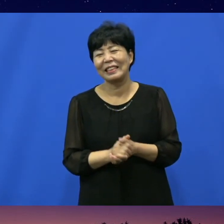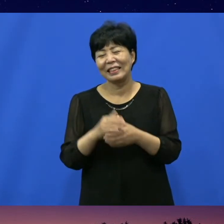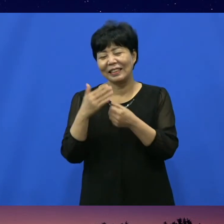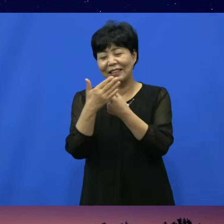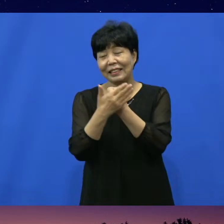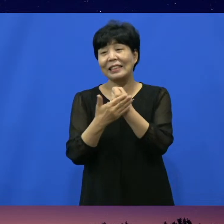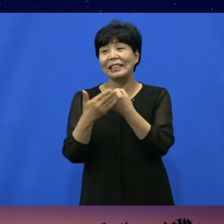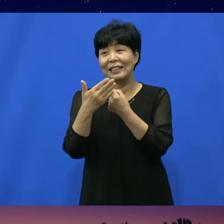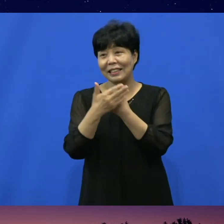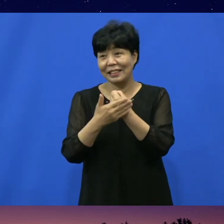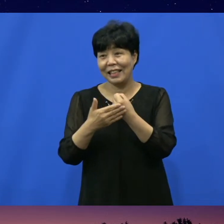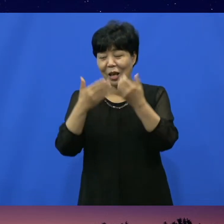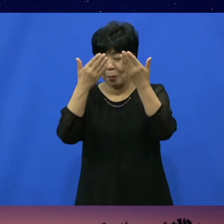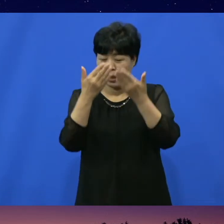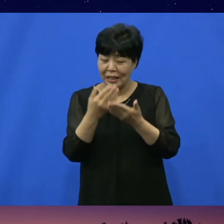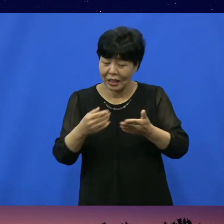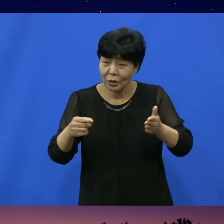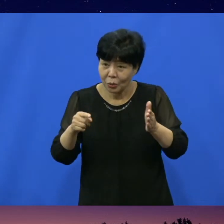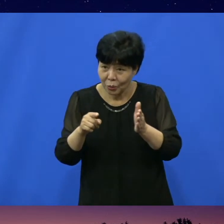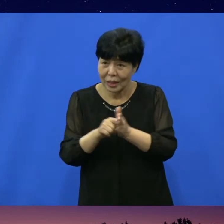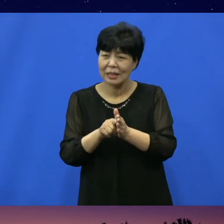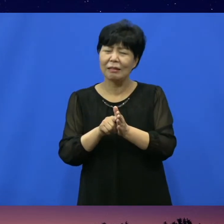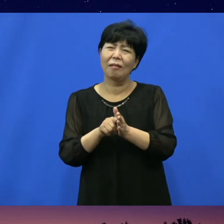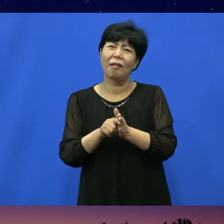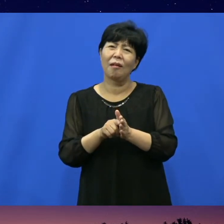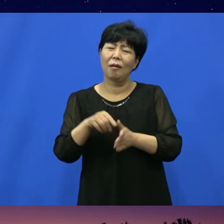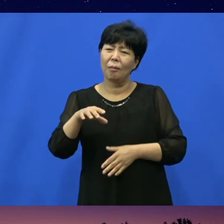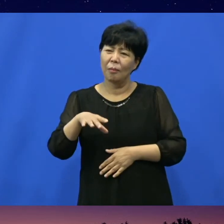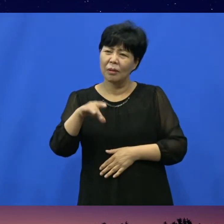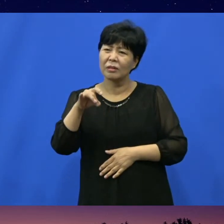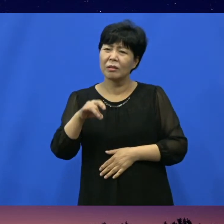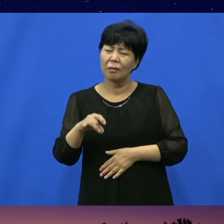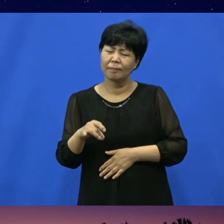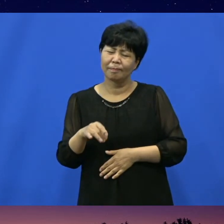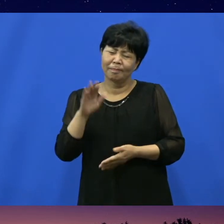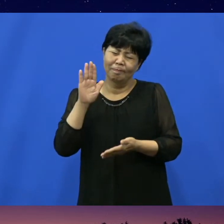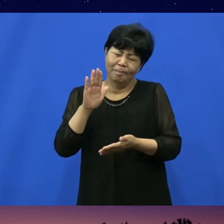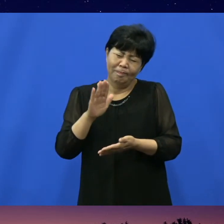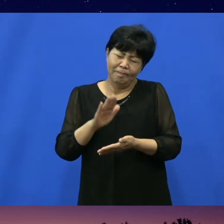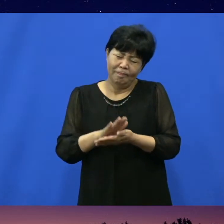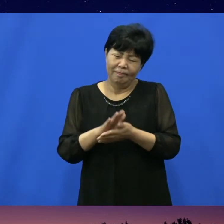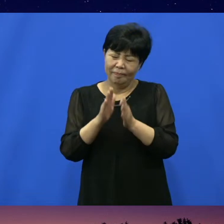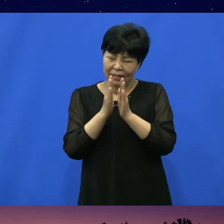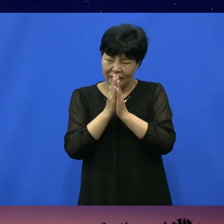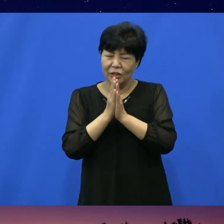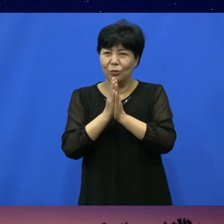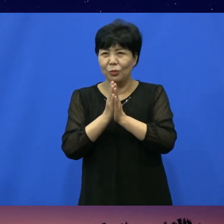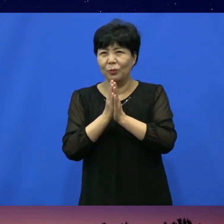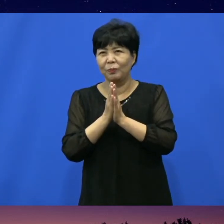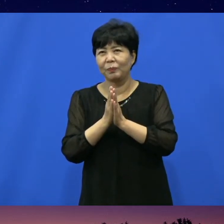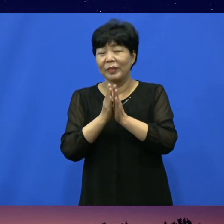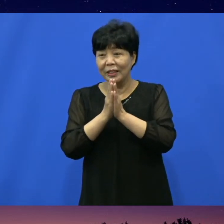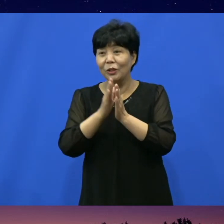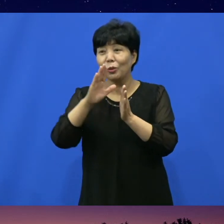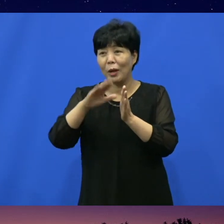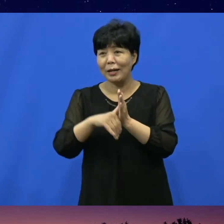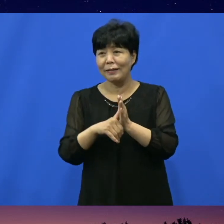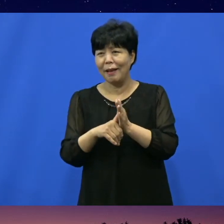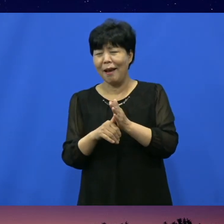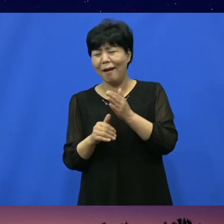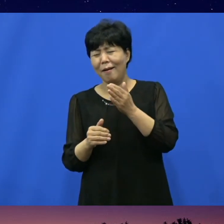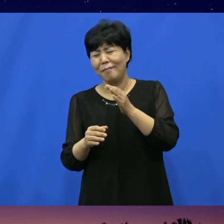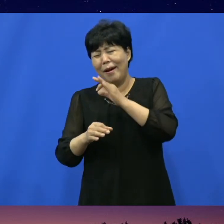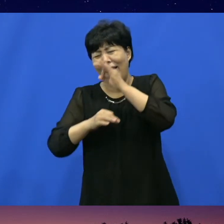은혜 받으려고 하면 은혜 뜨거운 사람들 옆에 가시고 하여튼 여러분들이 기도를 하되